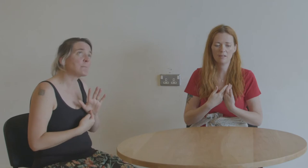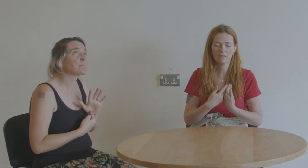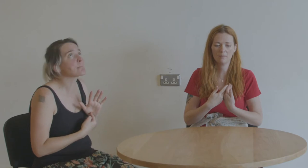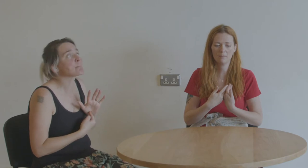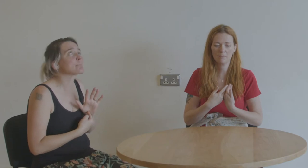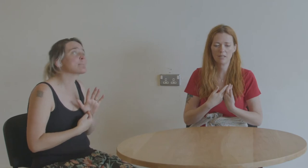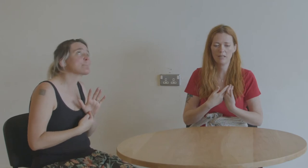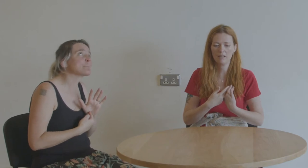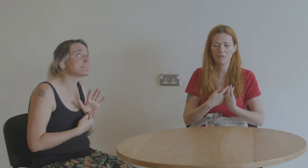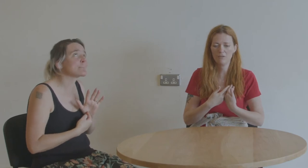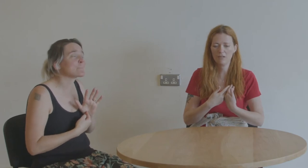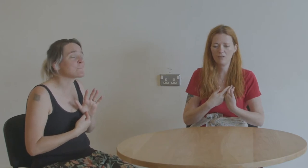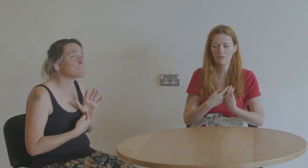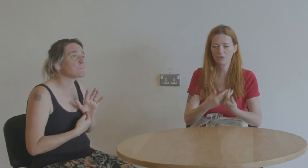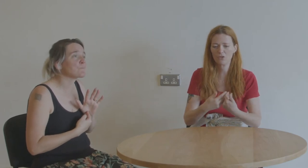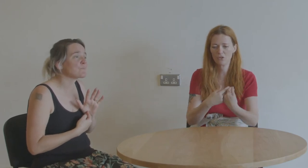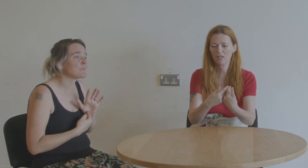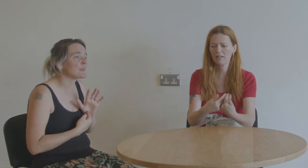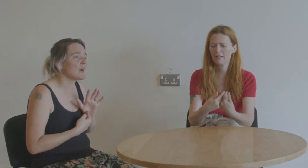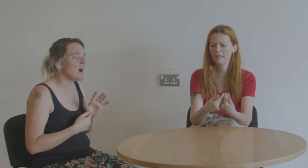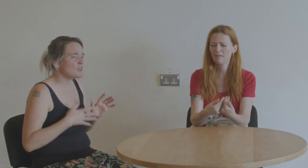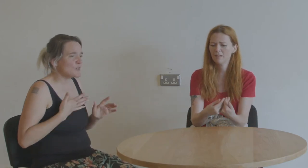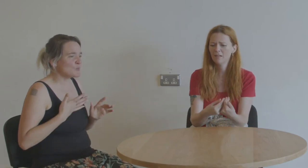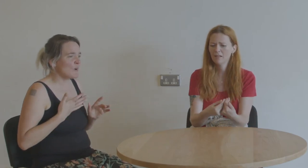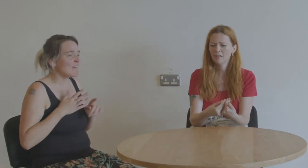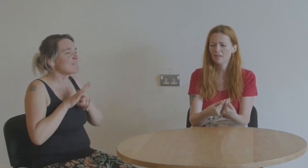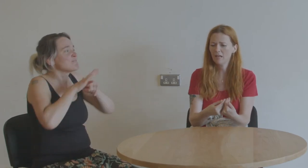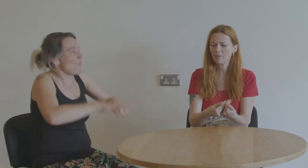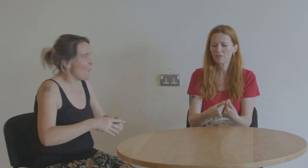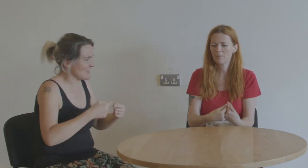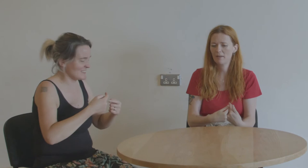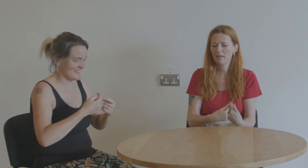yn cael ei fforsio neu'n cael ei wneud amrys yma,